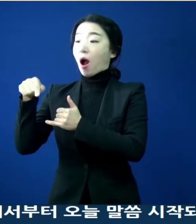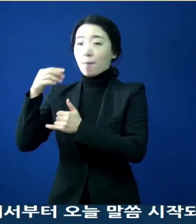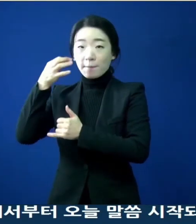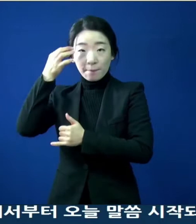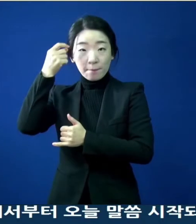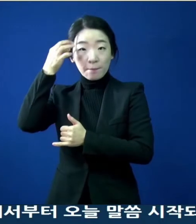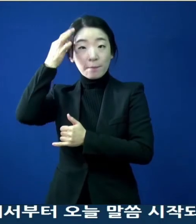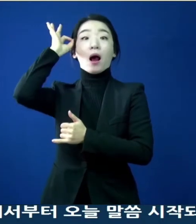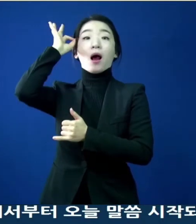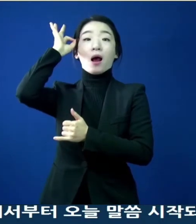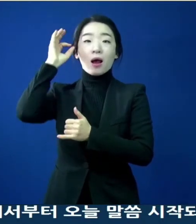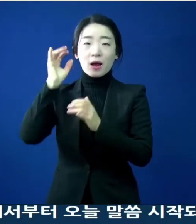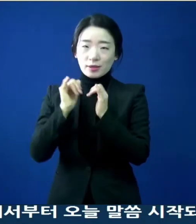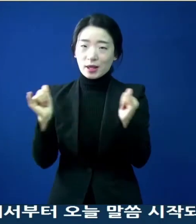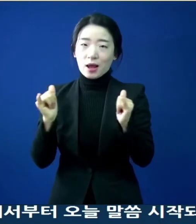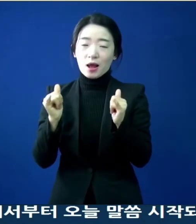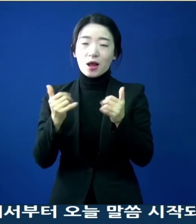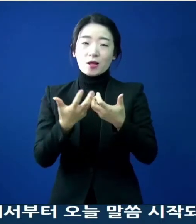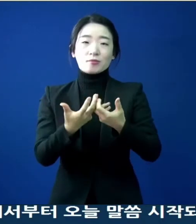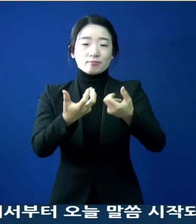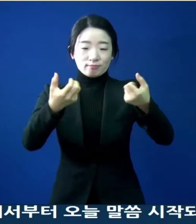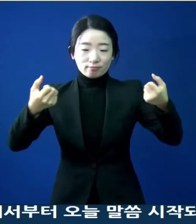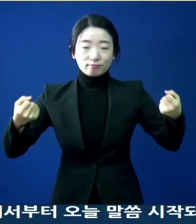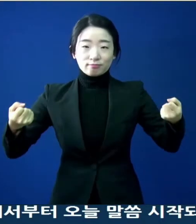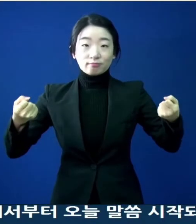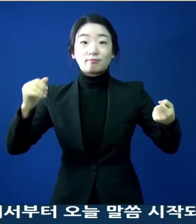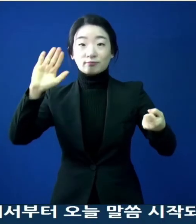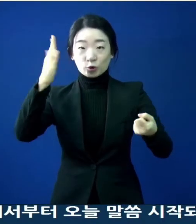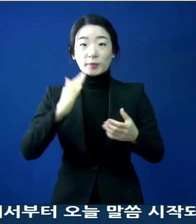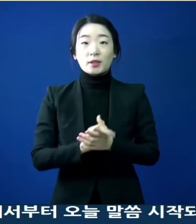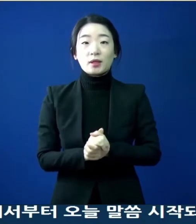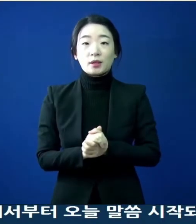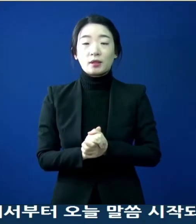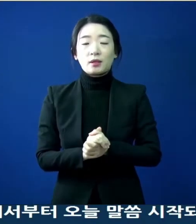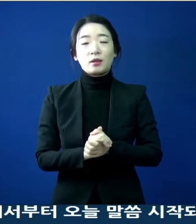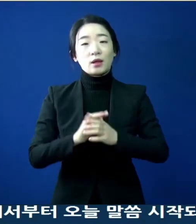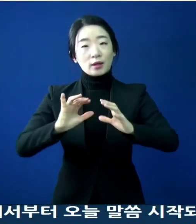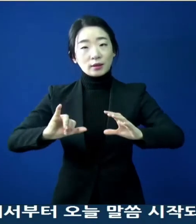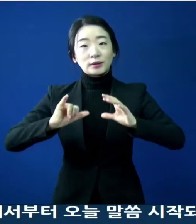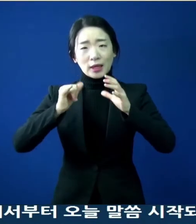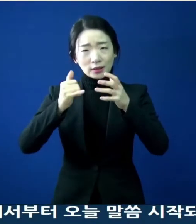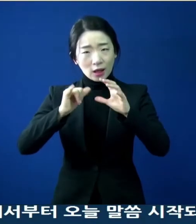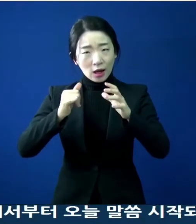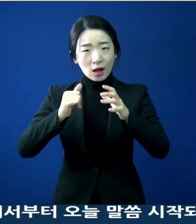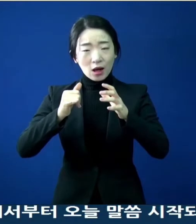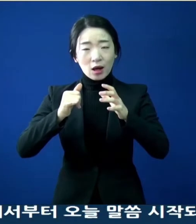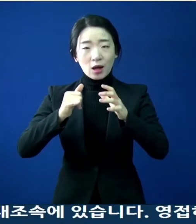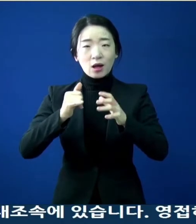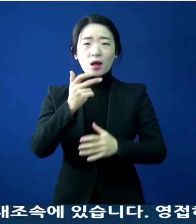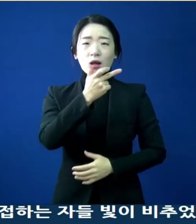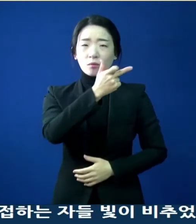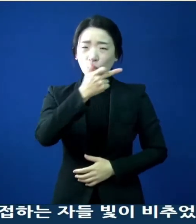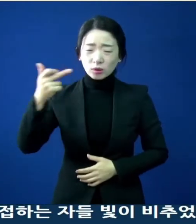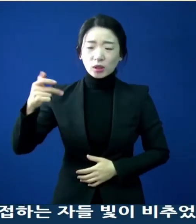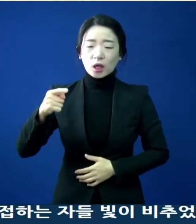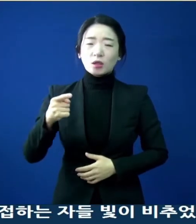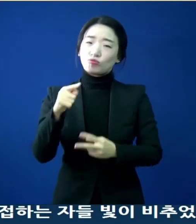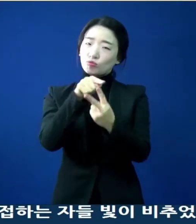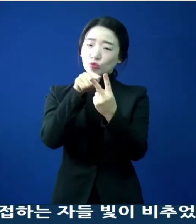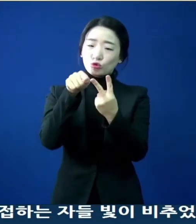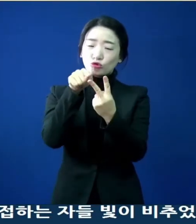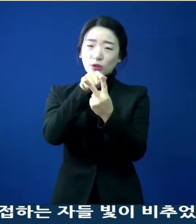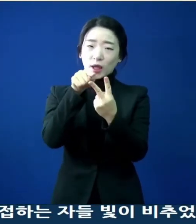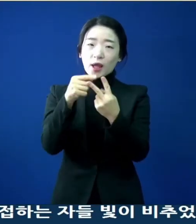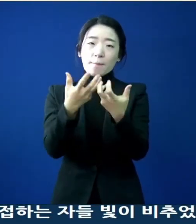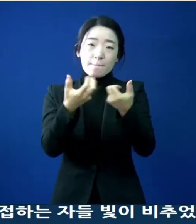깨닫는 자들, 이 두 부류로 나눠지고 있다는 것이죠. 세상은 어떻게 보면 크게 두 부류로 나눠지는 것